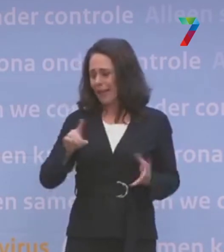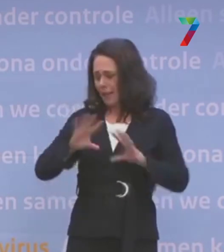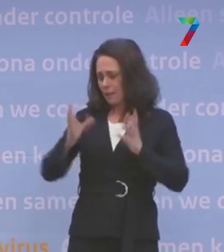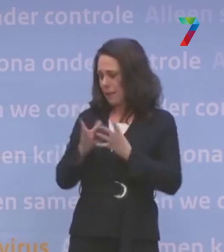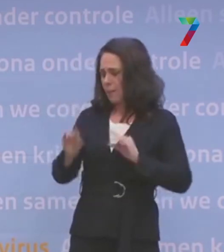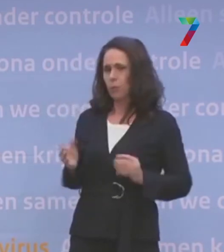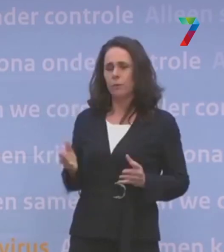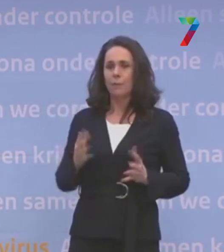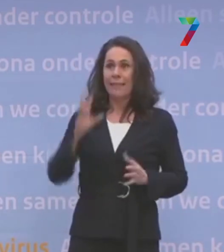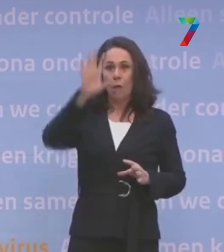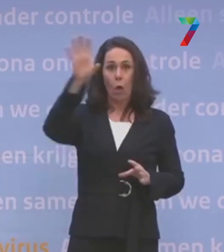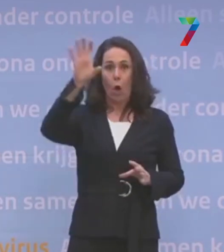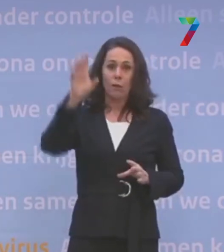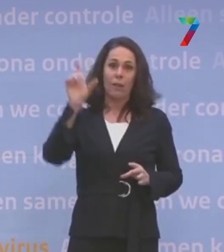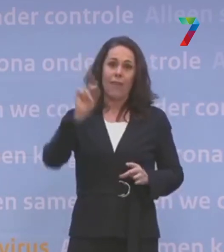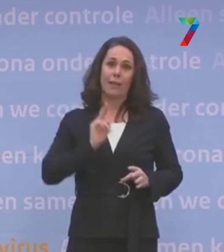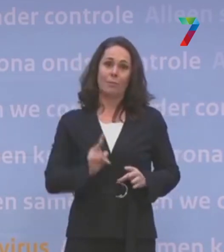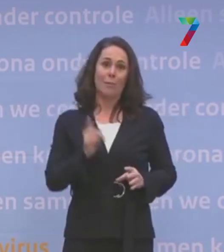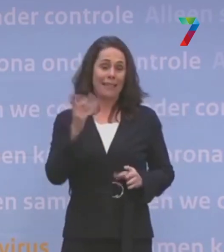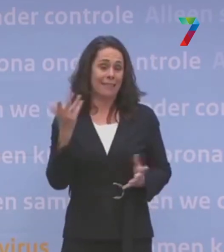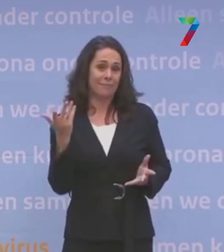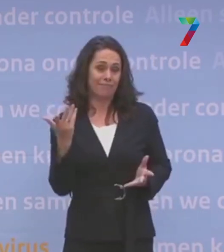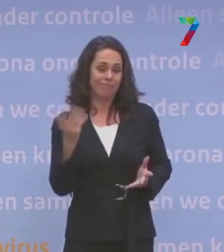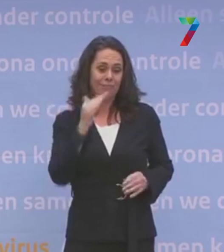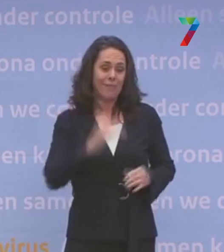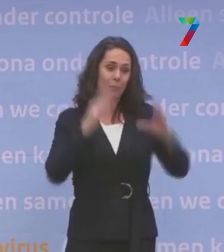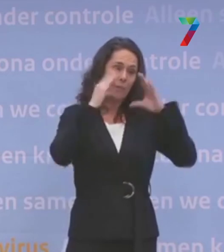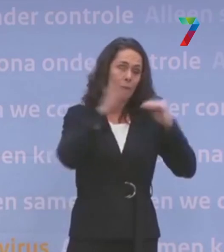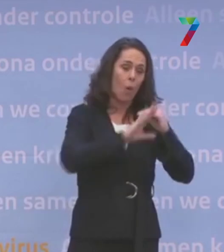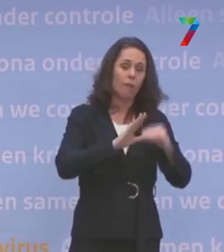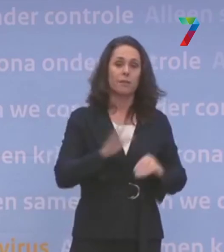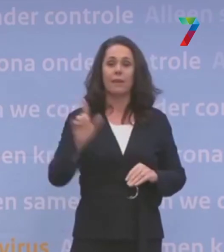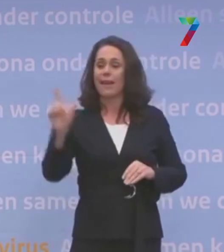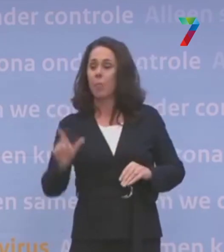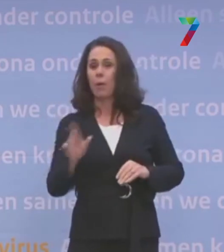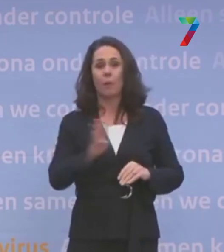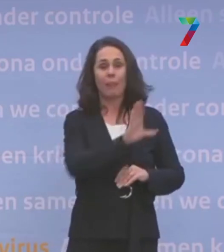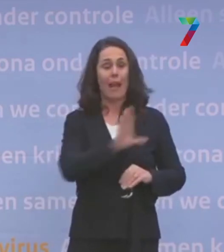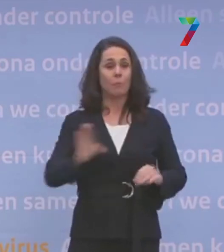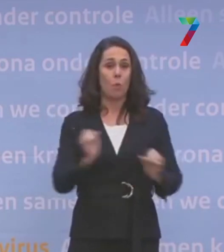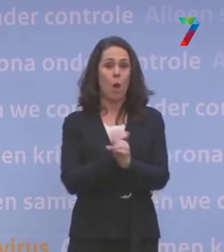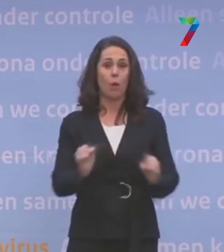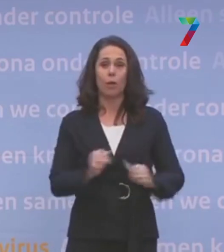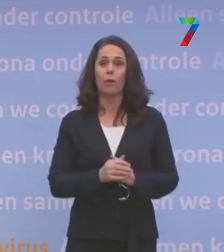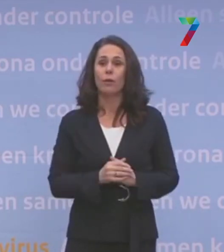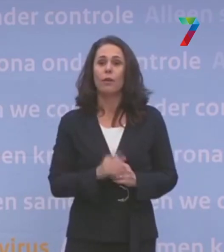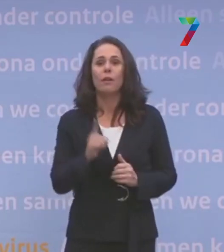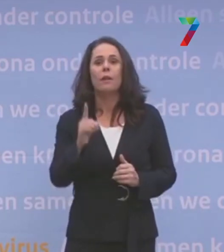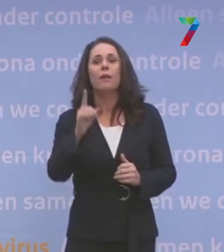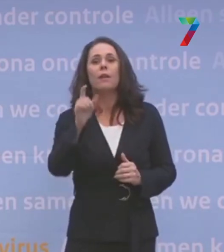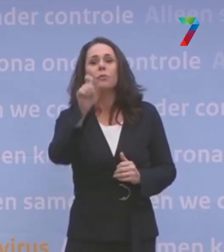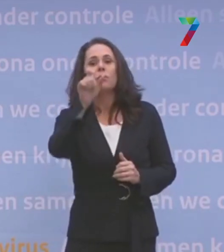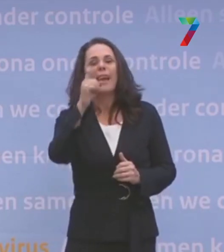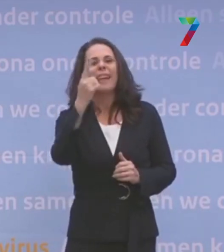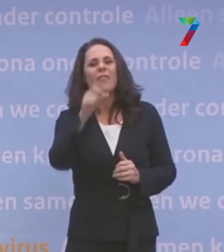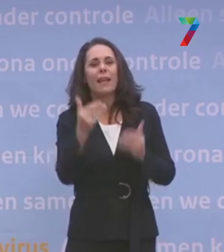misschien in Groningen nog, waar weinig besmettingen zijn, maar in Zuid-Holland of Limburg of Brabant is dat echt niet mogelijk. Want we kijken naar de week voor 20 mei, dan weten